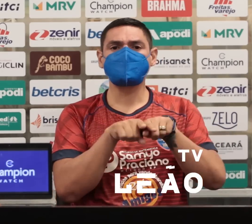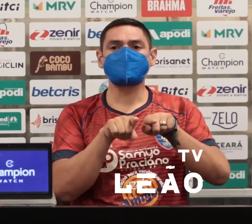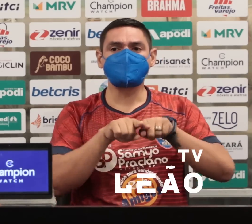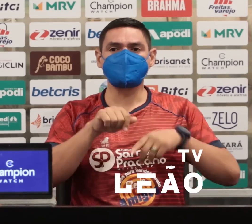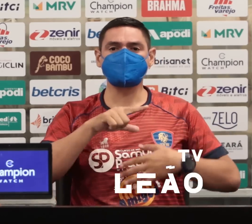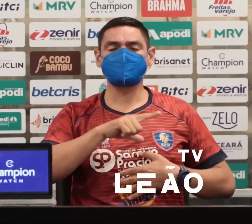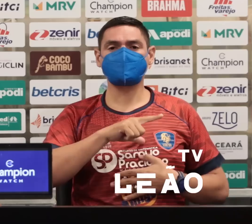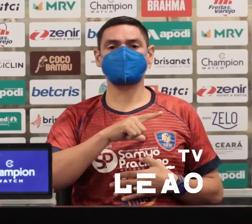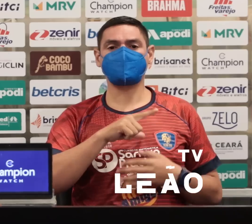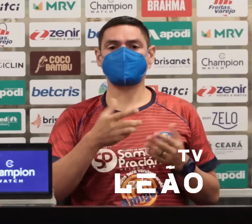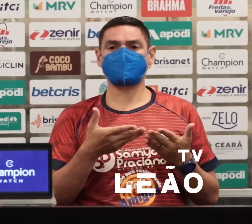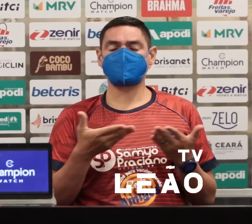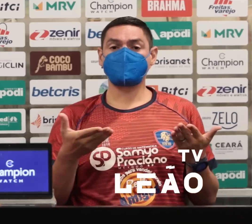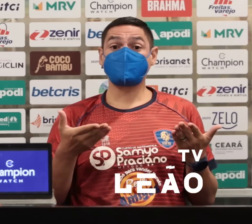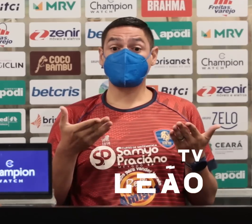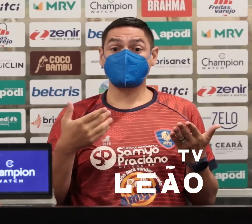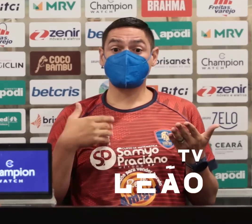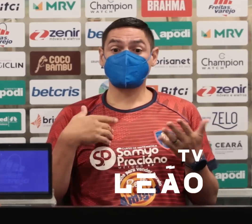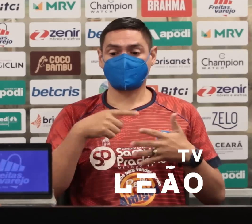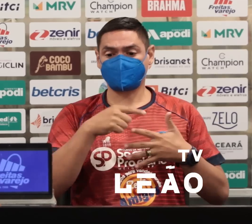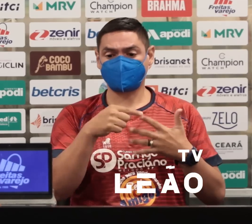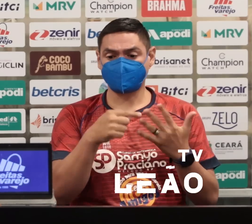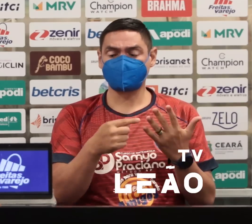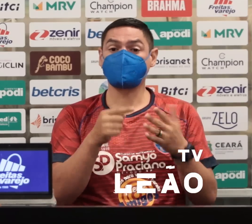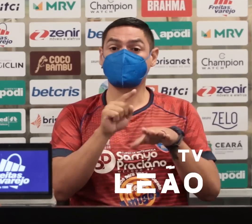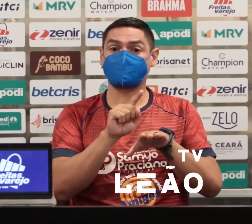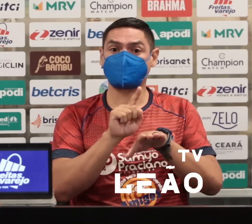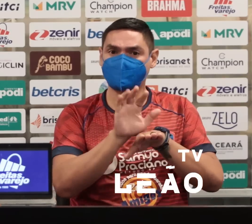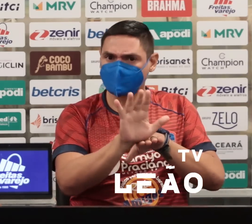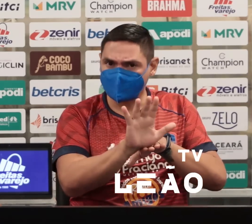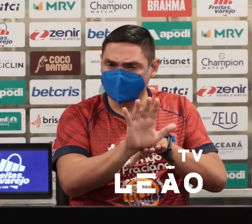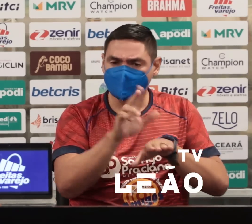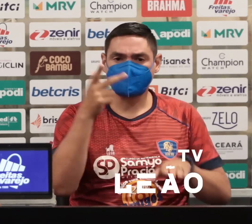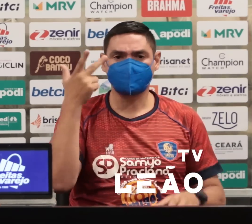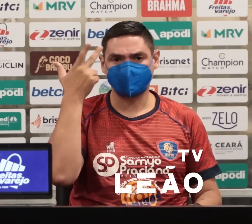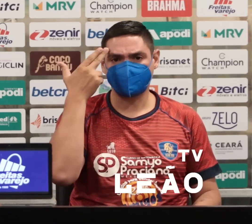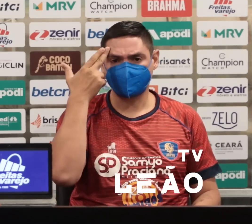Tuvieron o transiciones ofensivas, como es lógico,